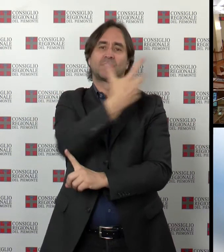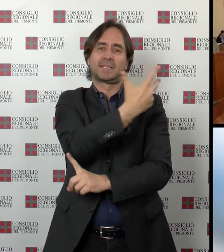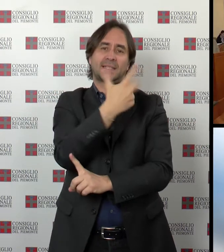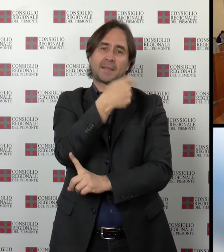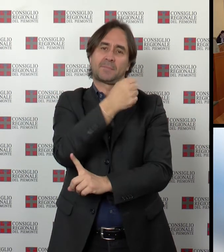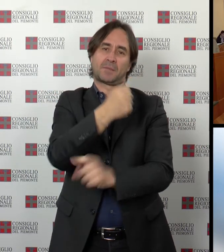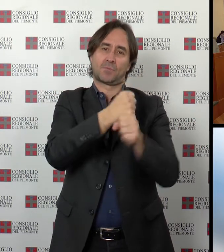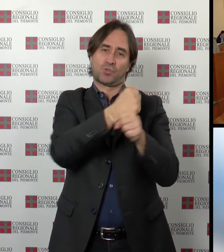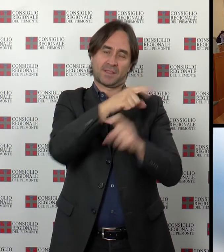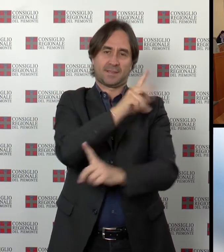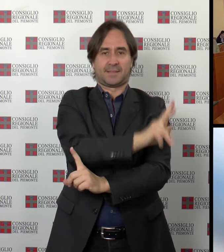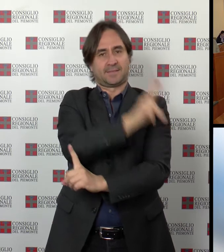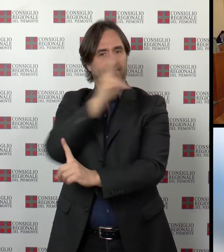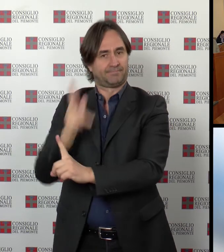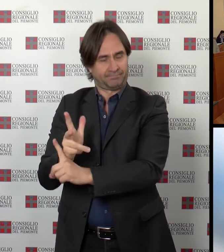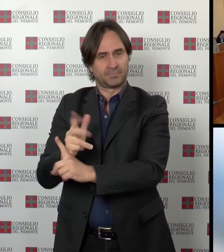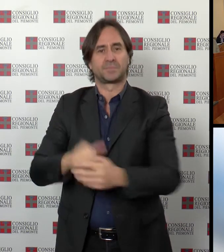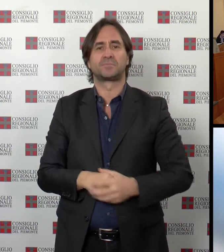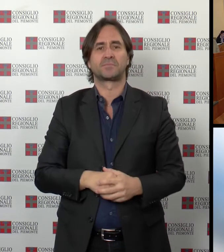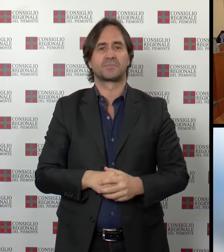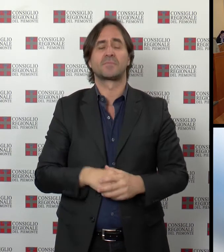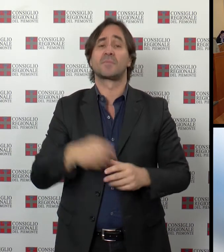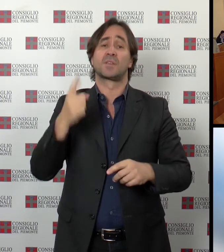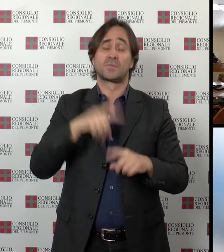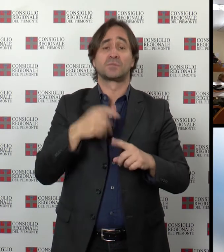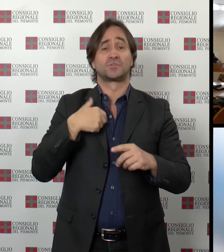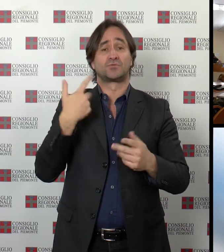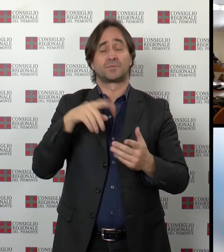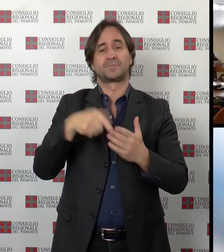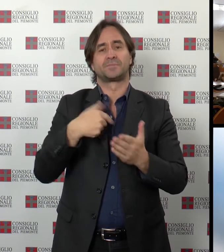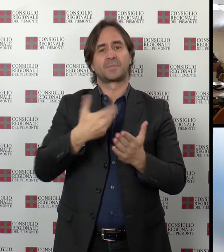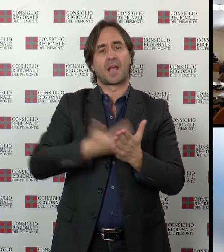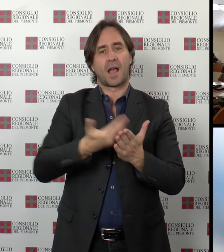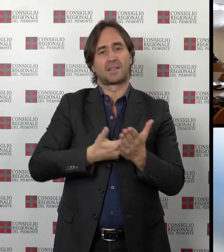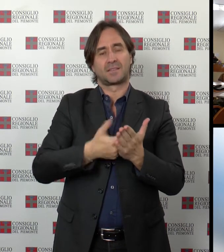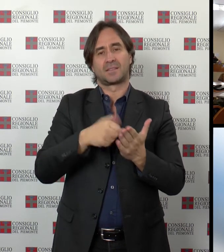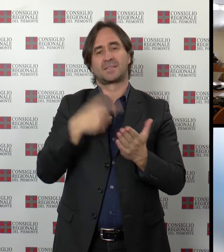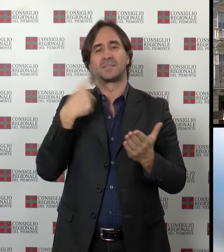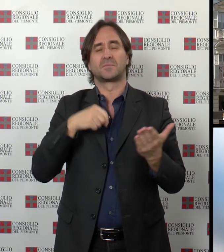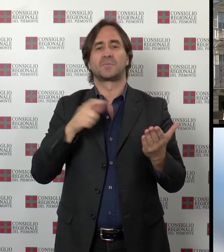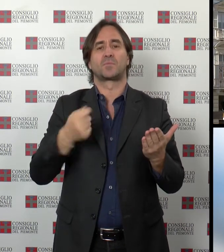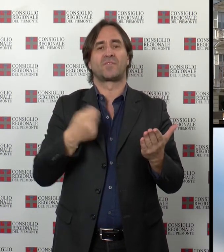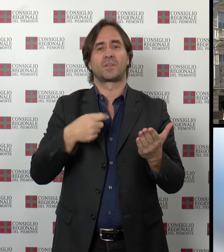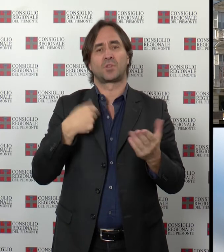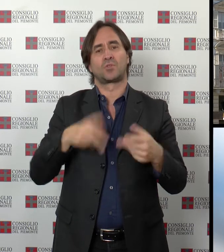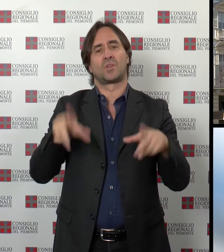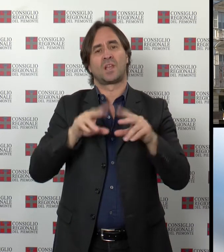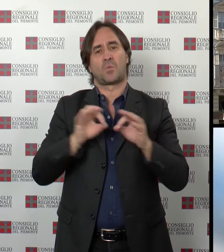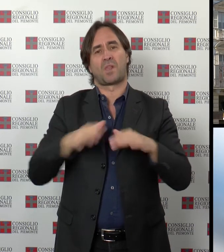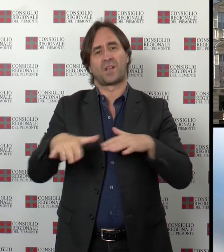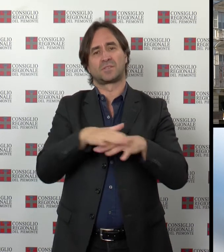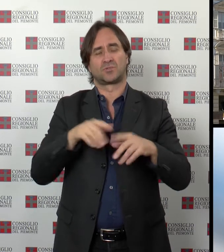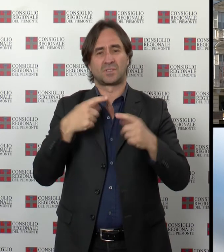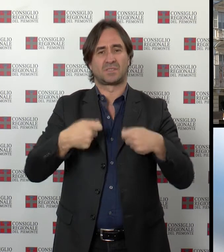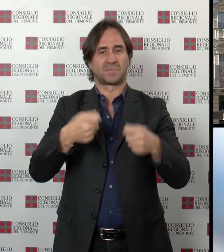della Repubblica. Ha approvato anche il testo, con i relativi atti di indirizzo, del provvedimento per la riqualificazione della spesa